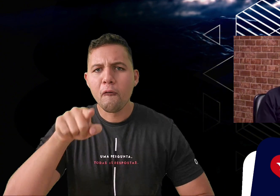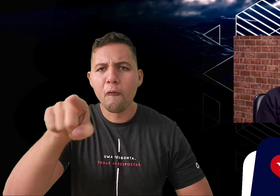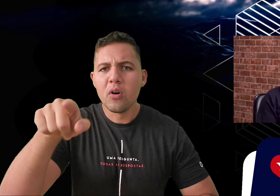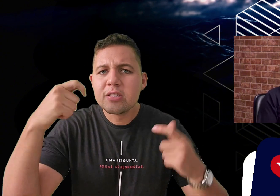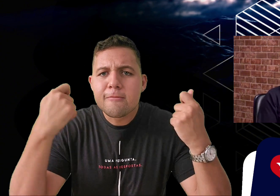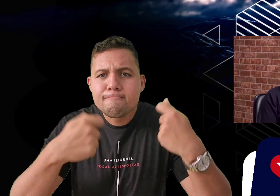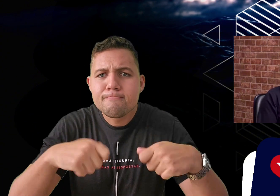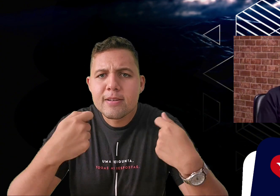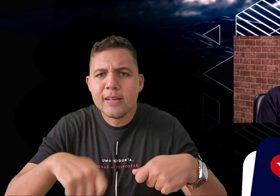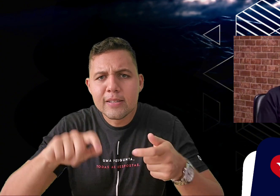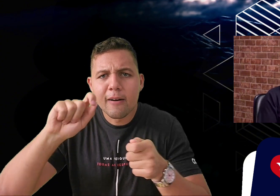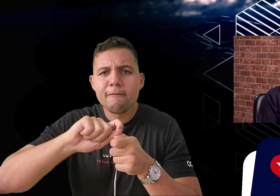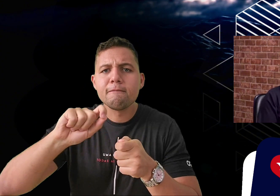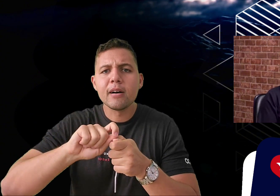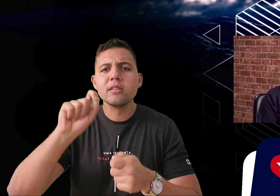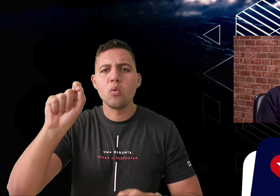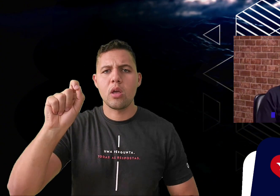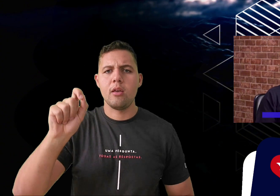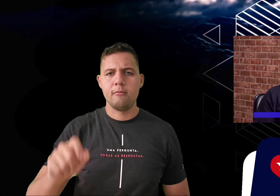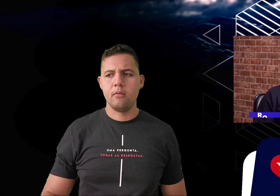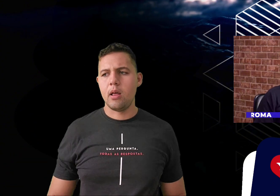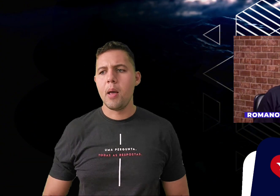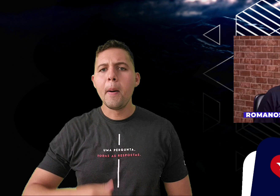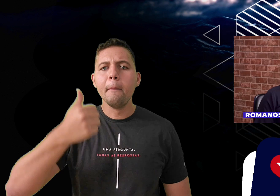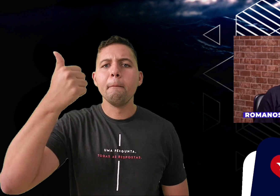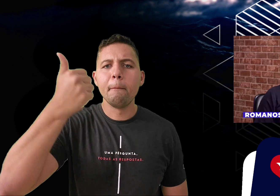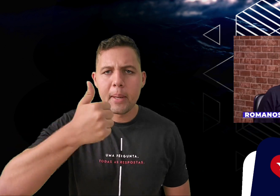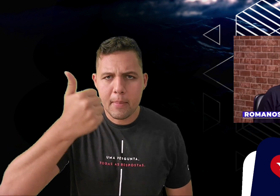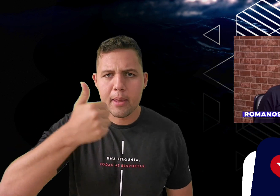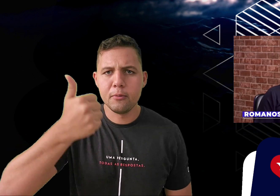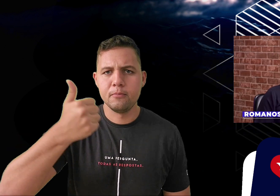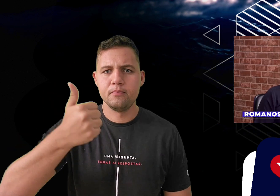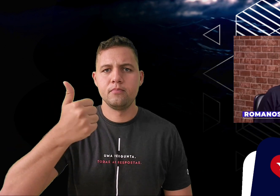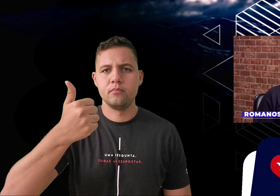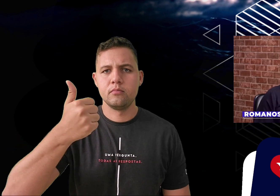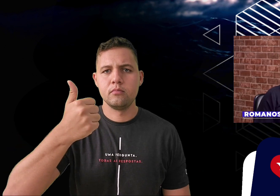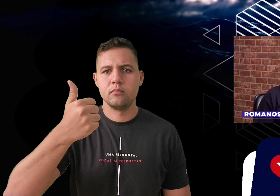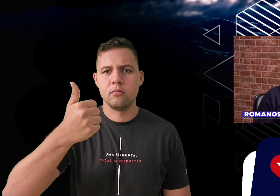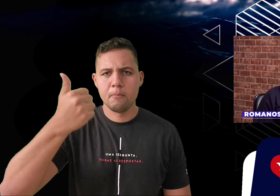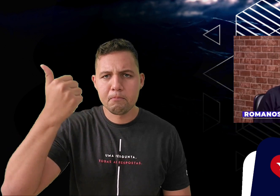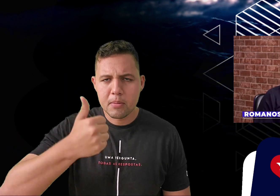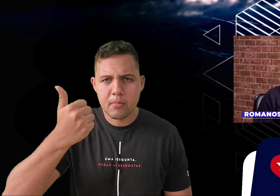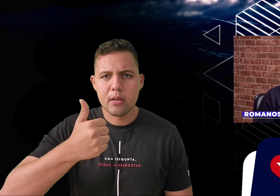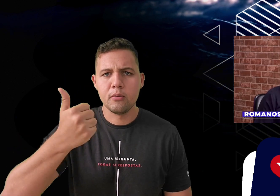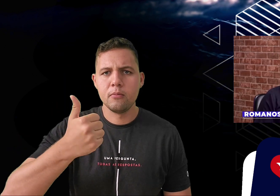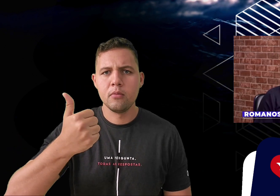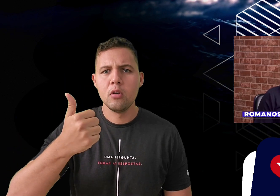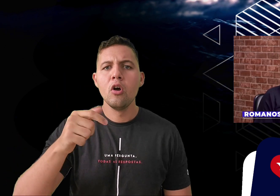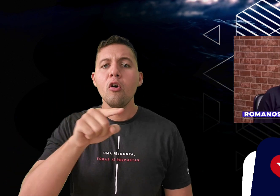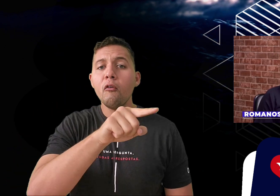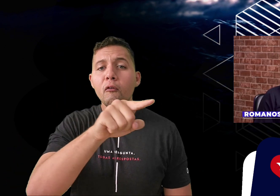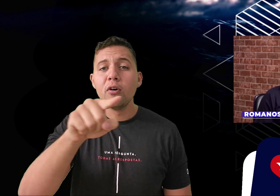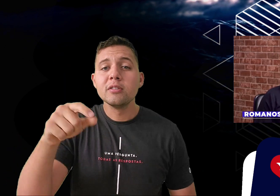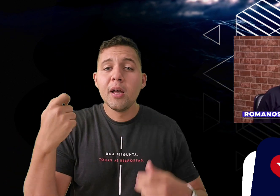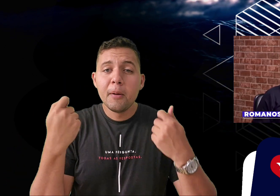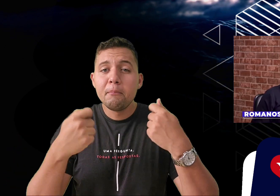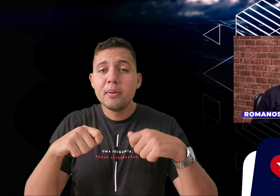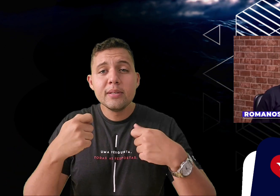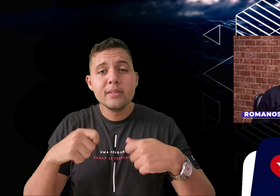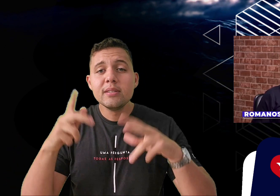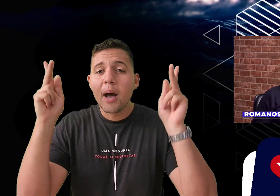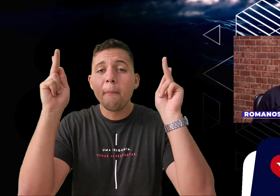nós temos que fazer com isso? Primeira coisa, você deve viver em paz no que couber a você, no